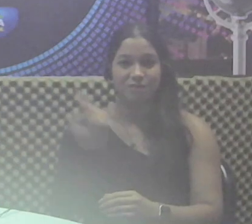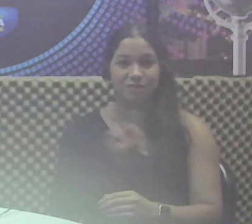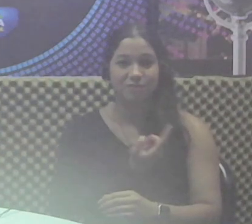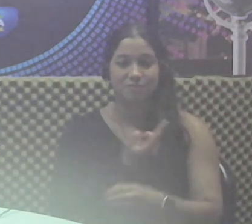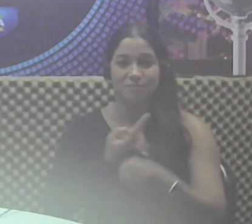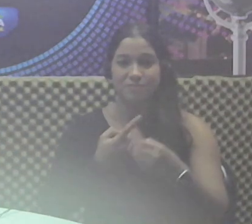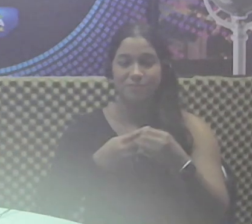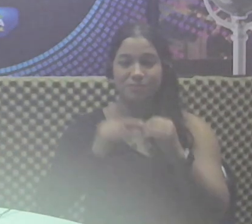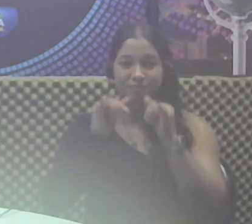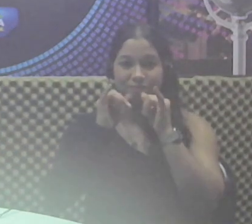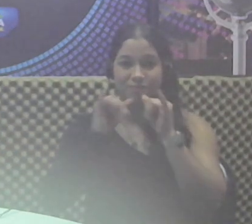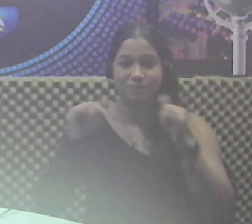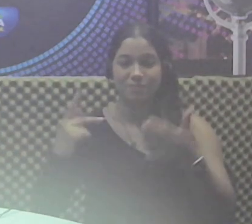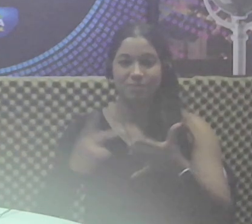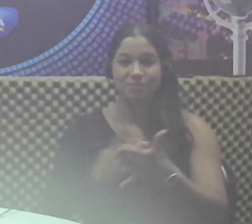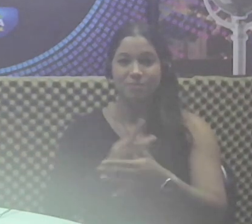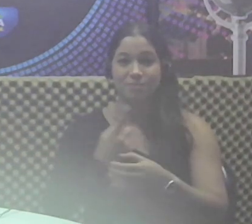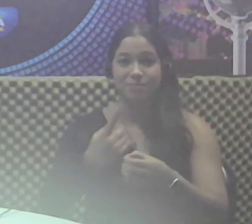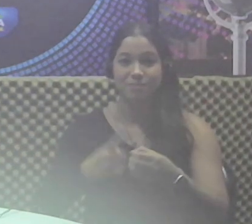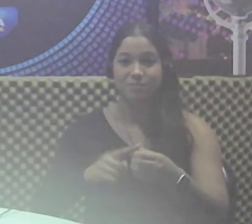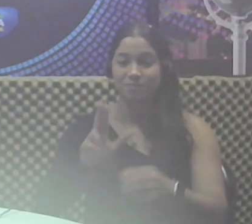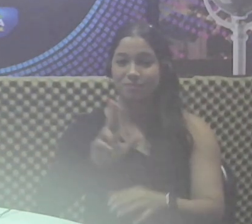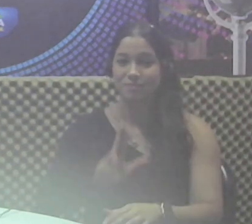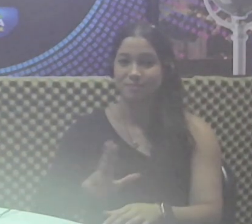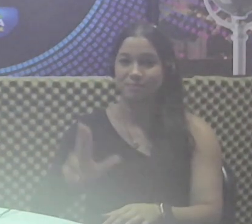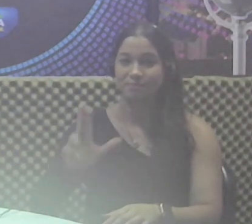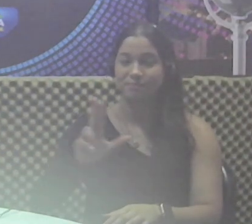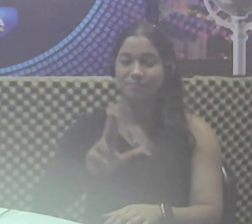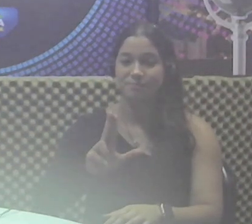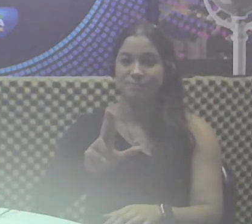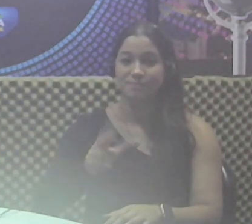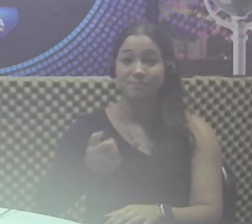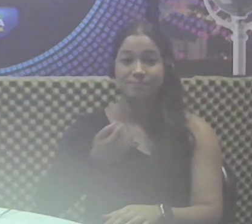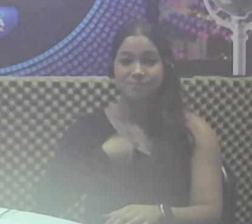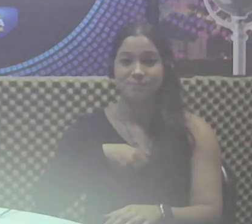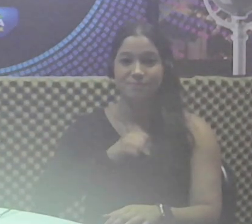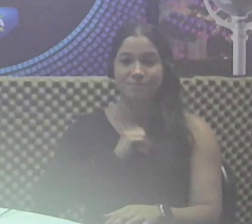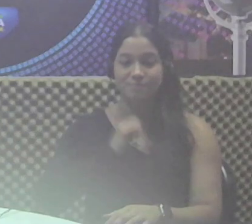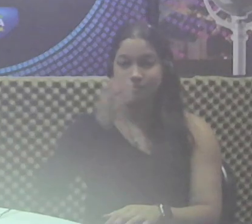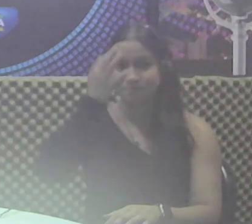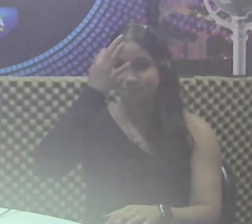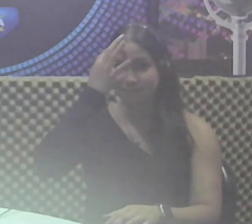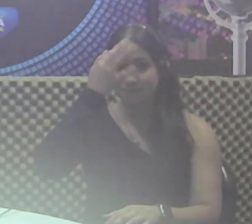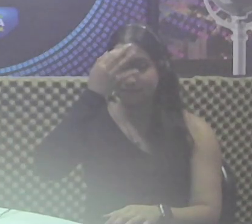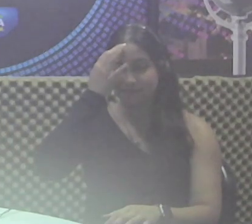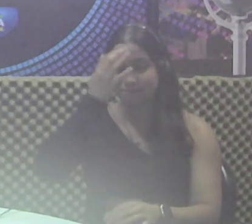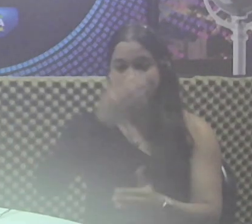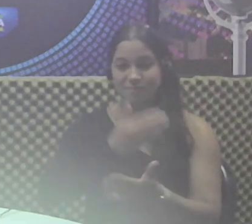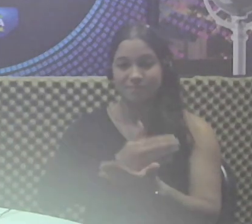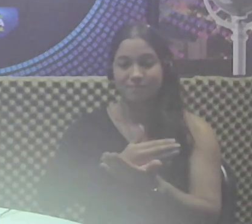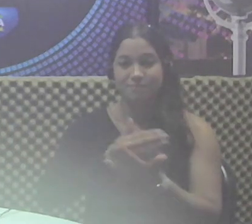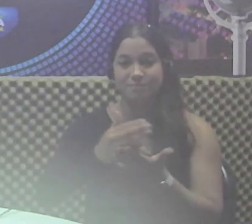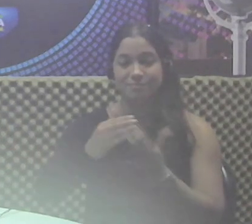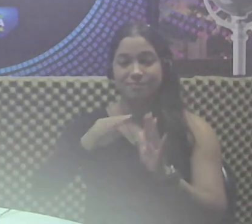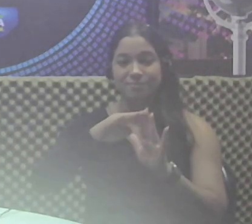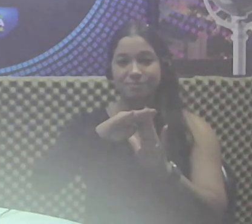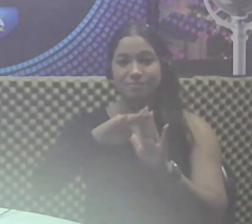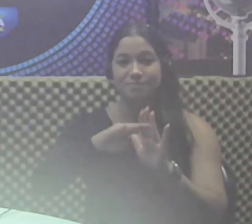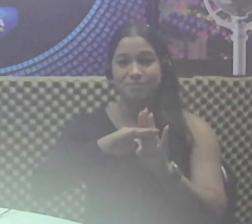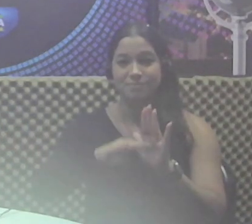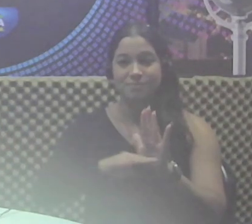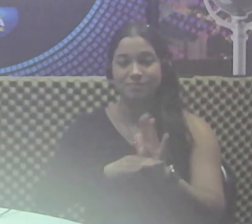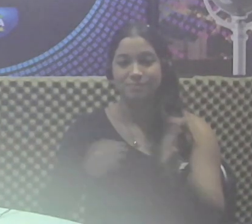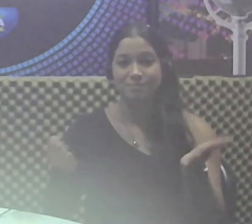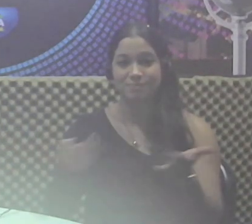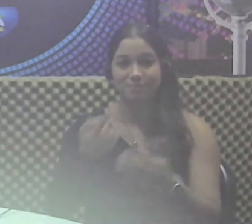Cidade com um boletim de notícias sobre o que de fato acontece em Uberlândia. Eu sou Fernando Natalio e na edição de